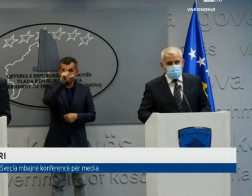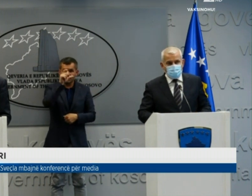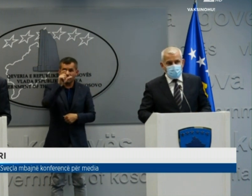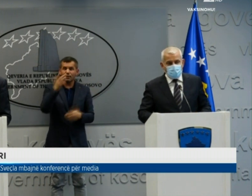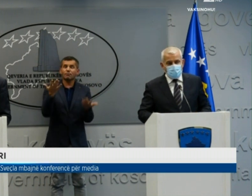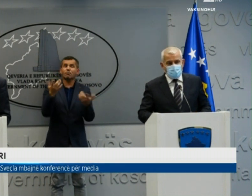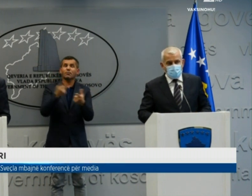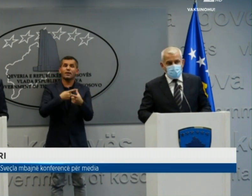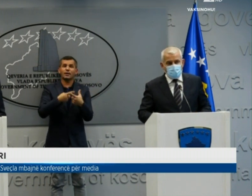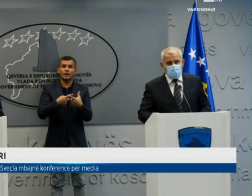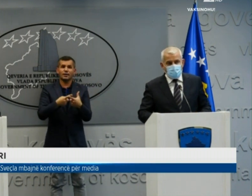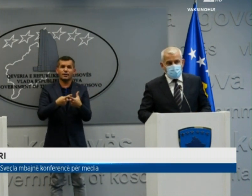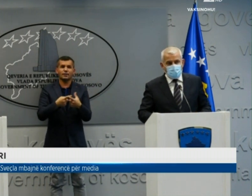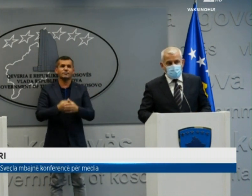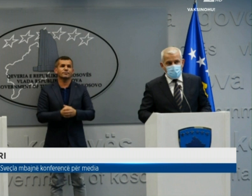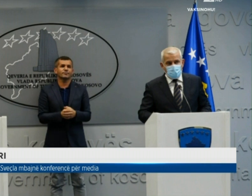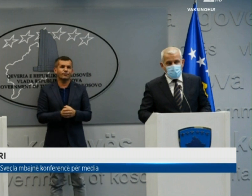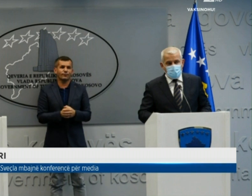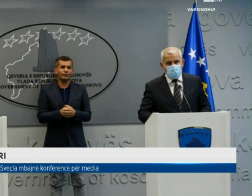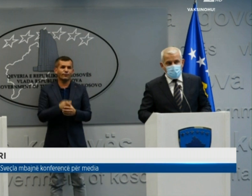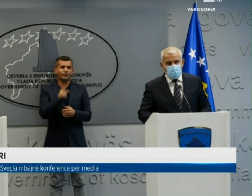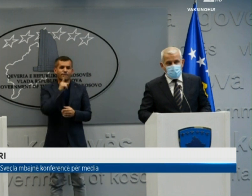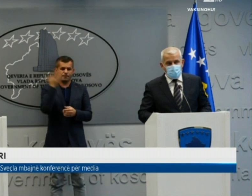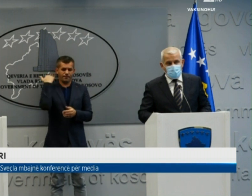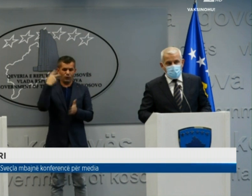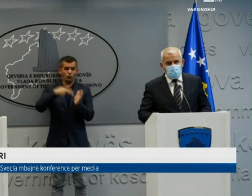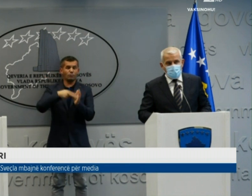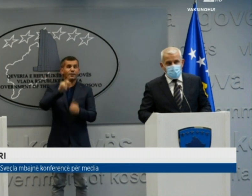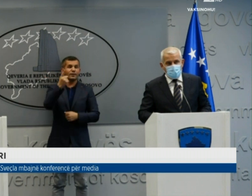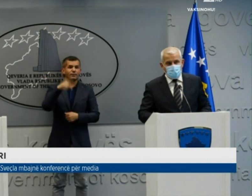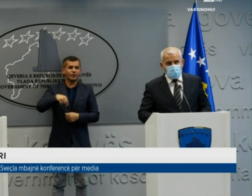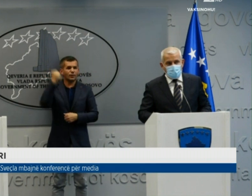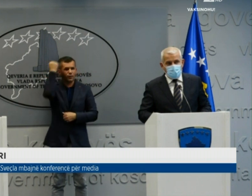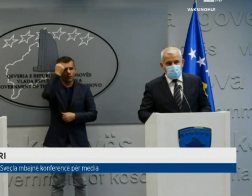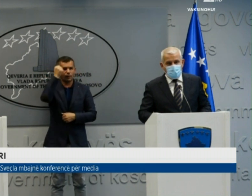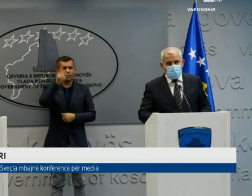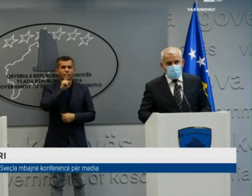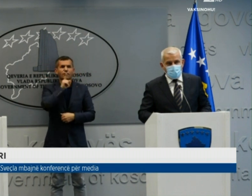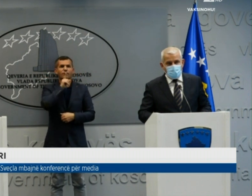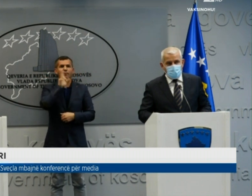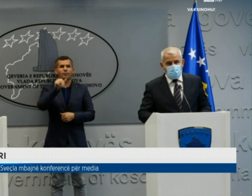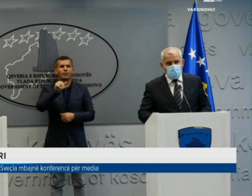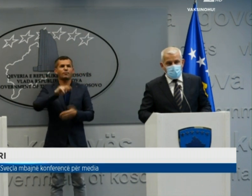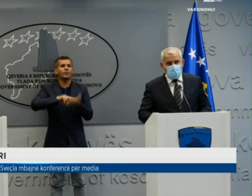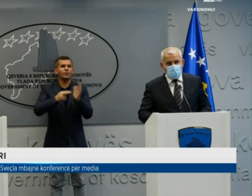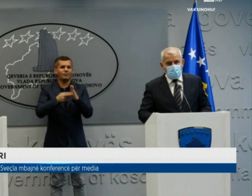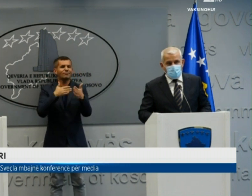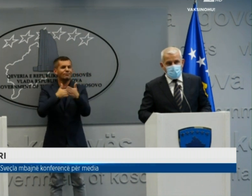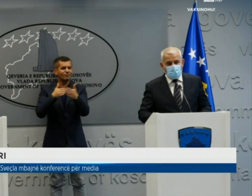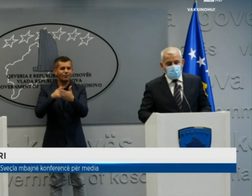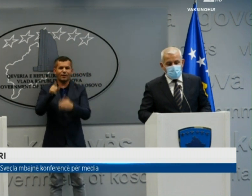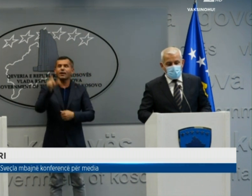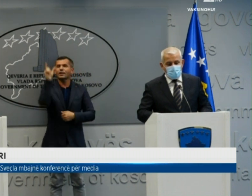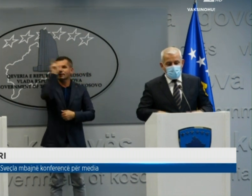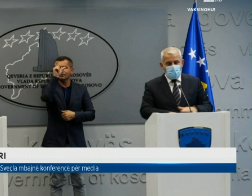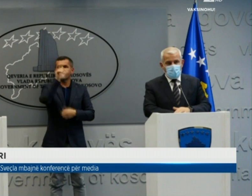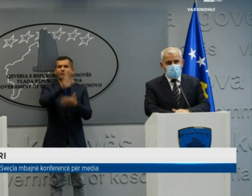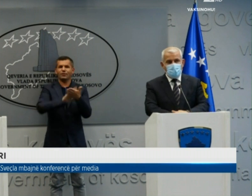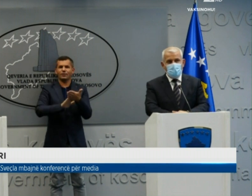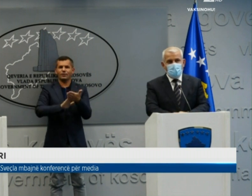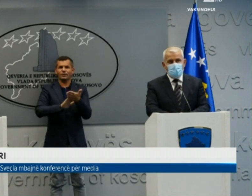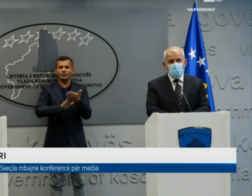marë parasysh edhe faktin që nga 2011 Kosovarë balafaqohen me një masë të tilë, ndërsa sërbët kanë fillu që